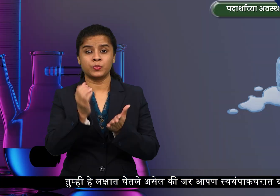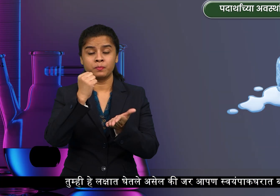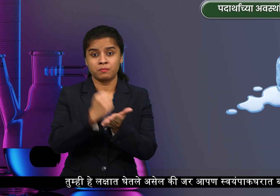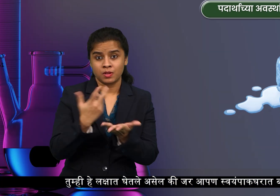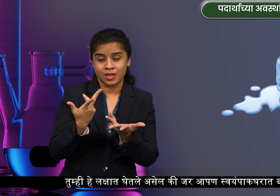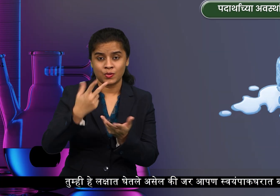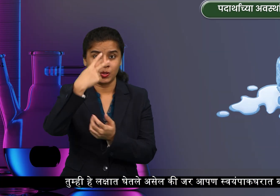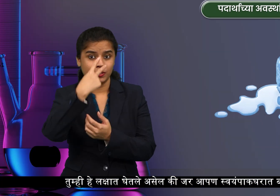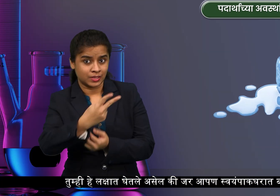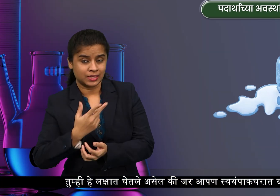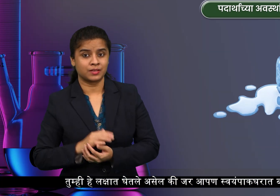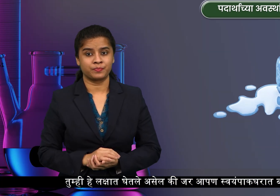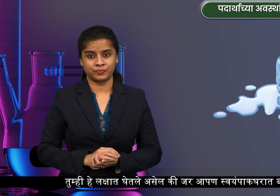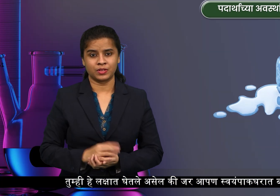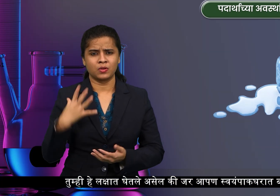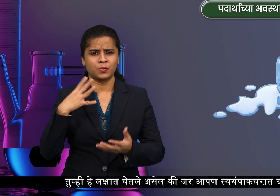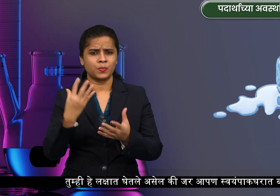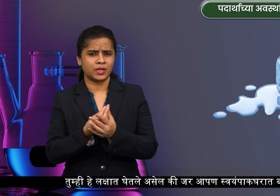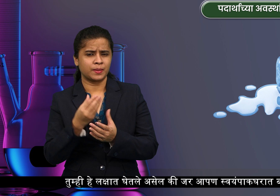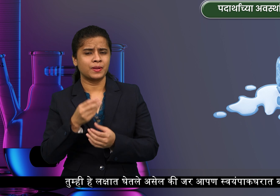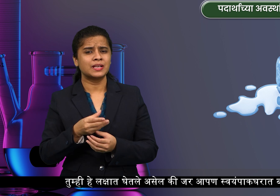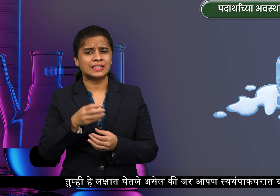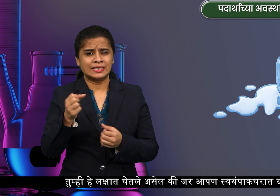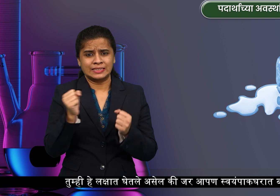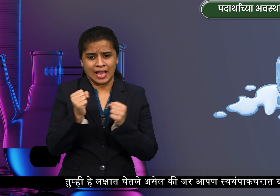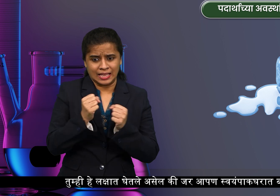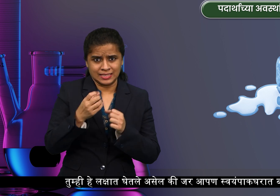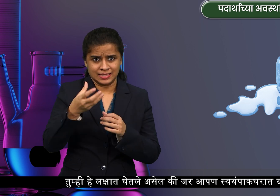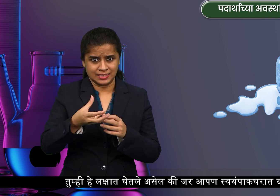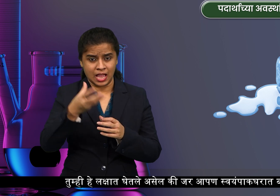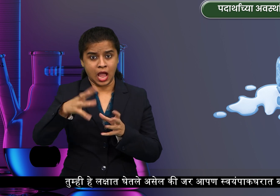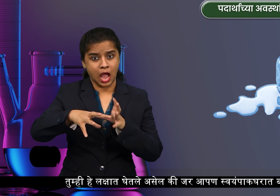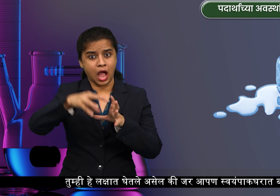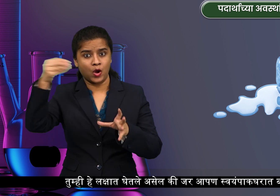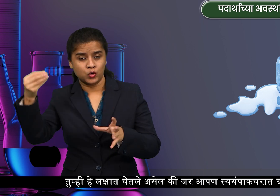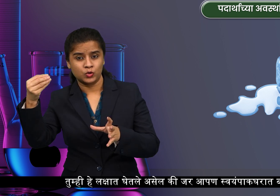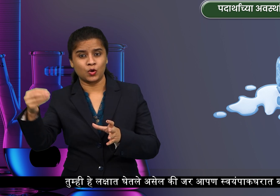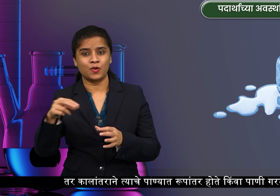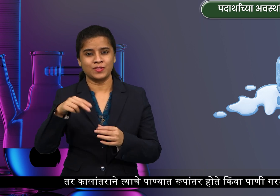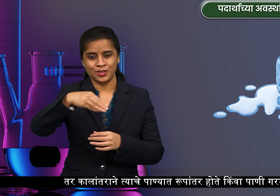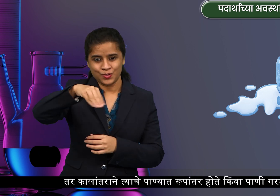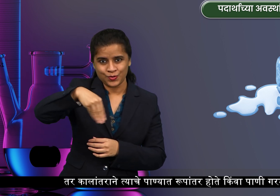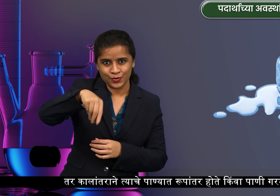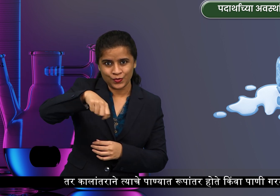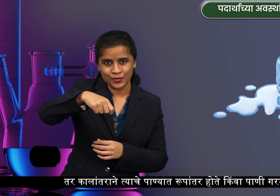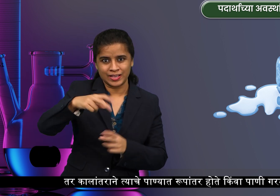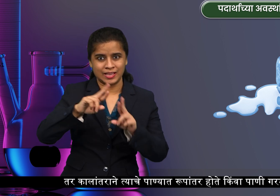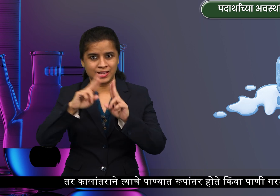तुम्ही हे लक्षात घेतलं असेल की जर आपण स्वयंपाकघरात बर्फ बाहेर ठेवला तर कालांतराने त्याच्या